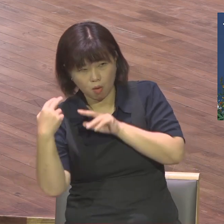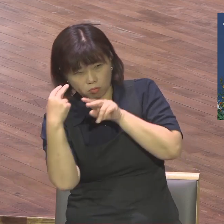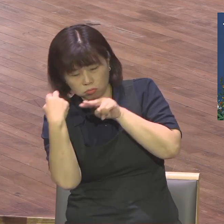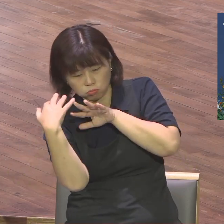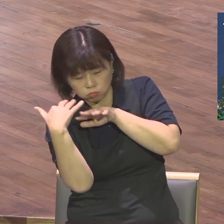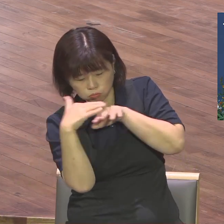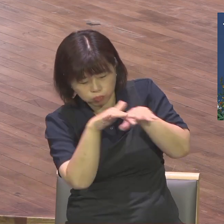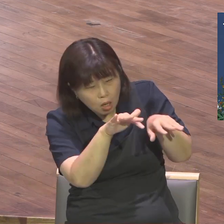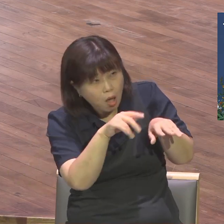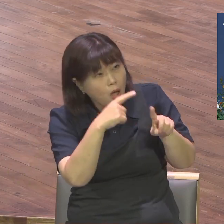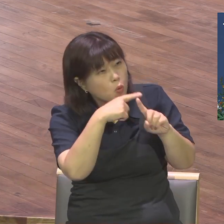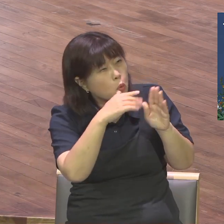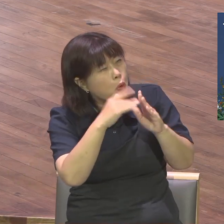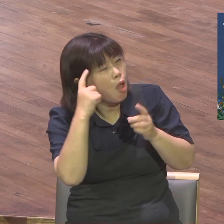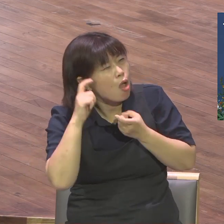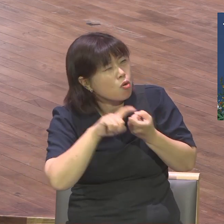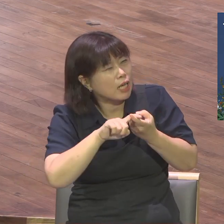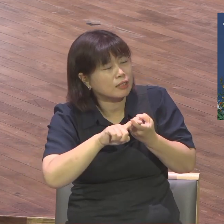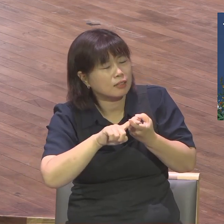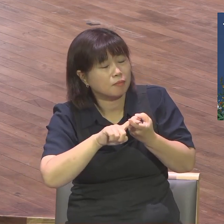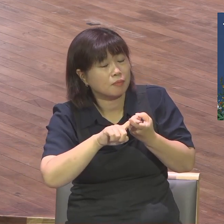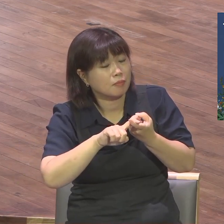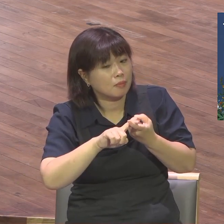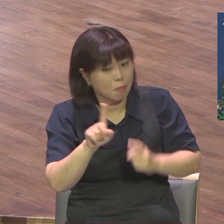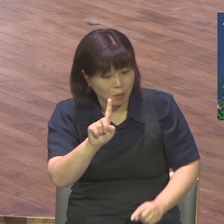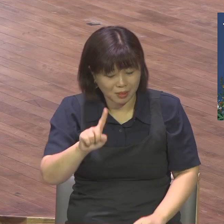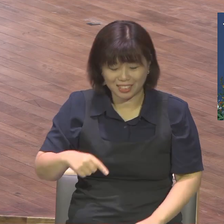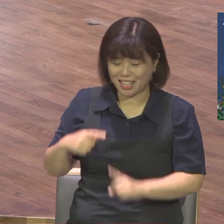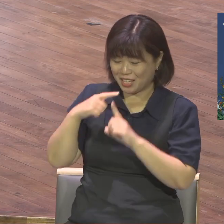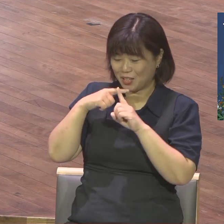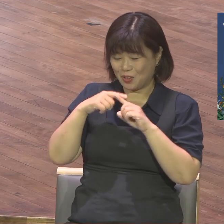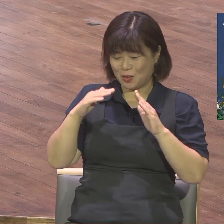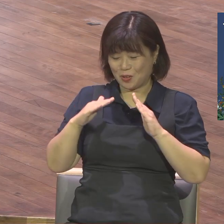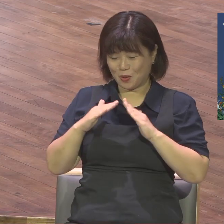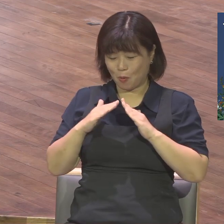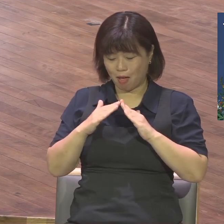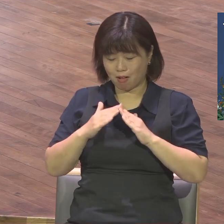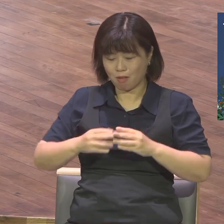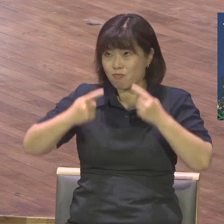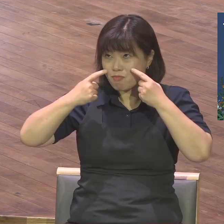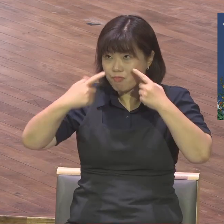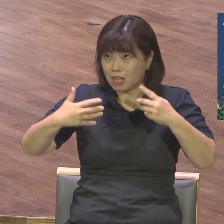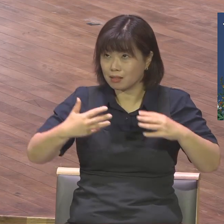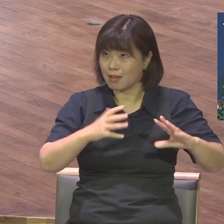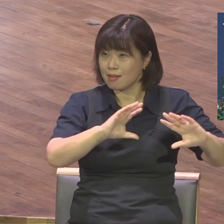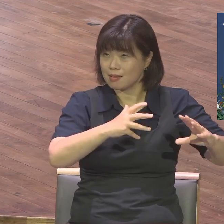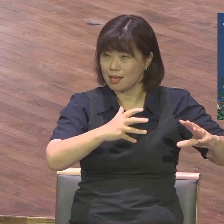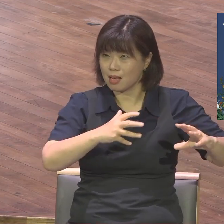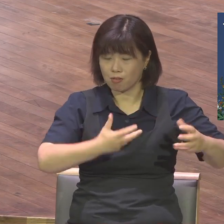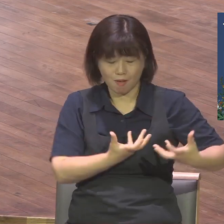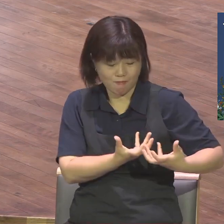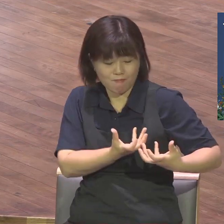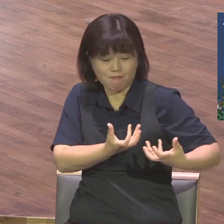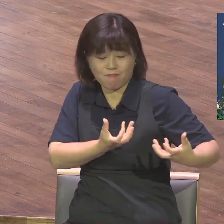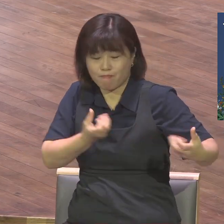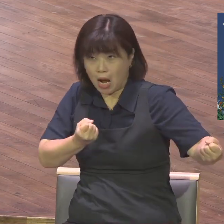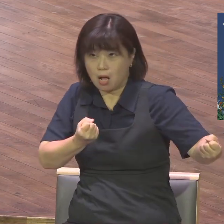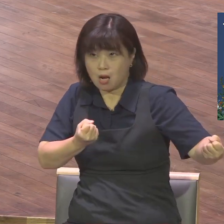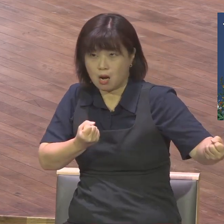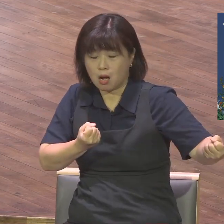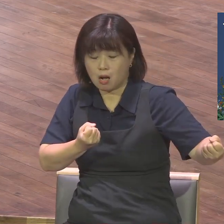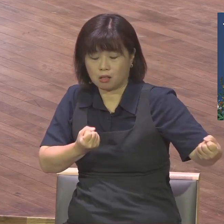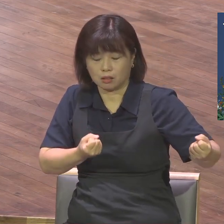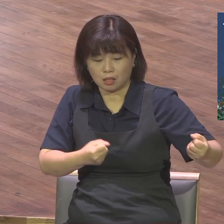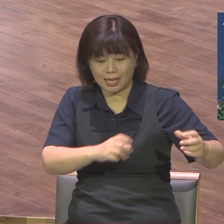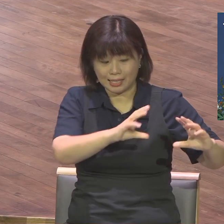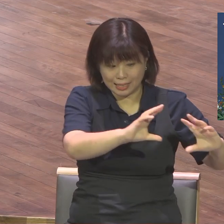교회를 미워할지라도 결국 세상은 교회의 메시지에 귀를 기울이게 될 것이다.